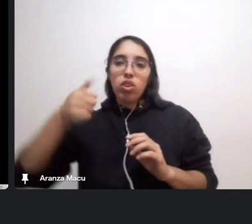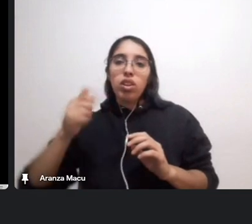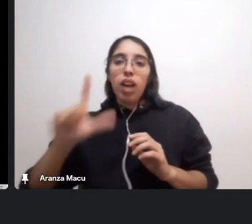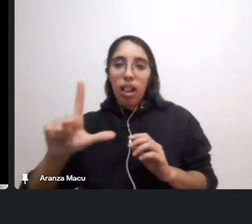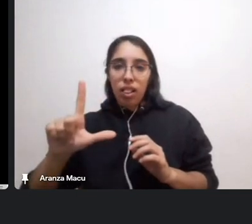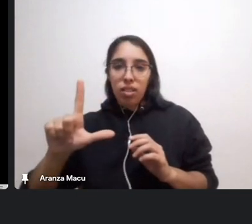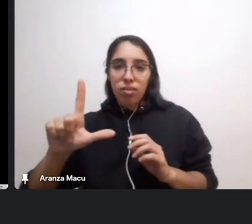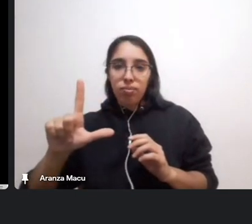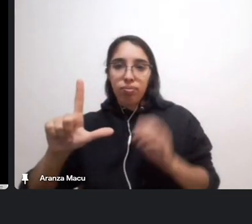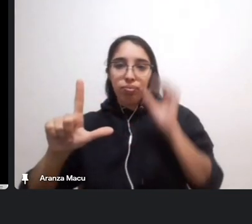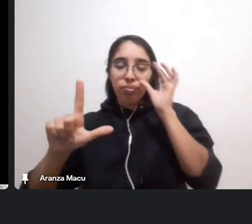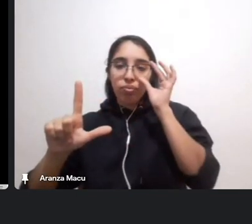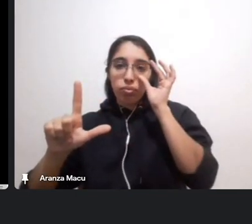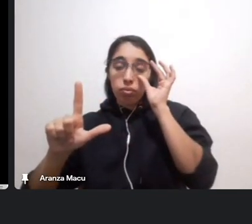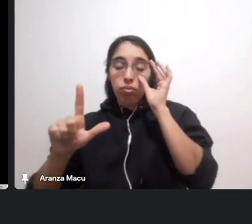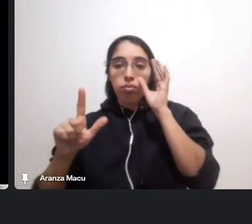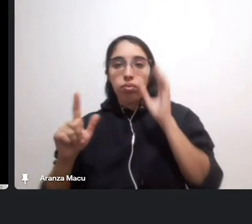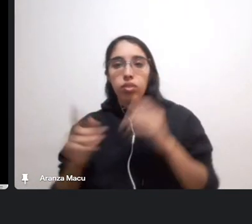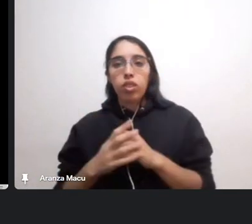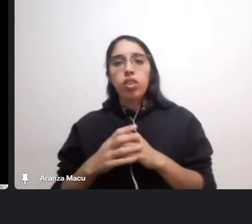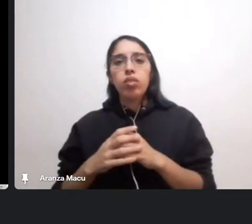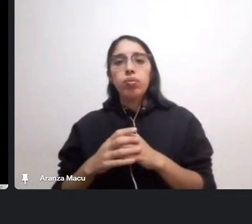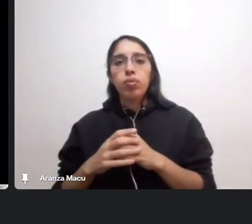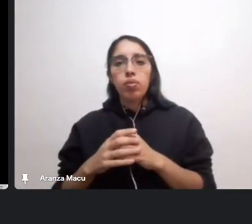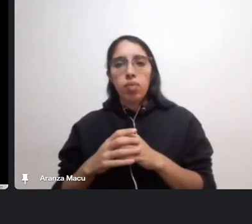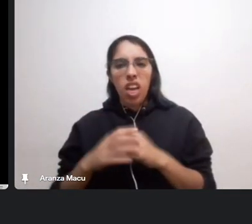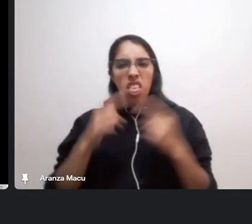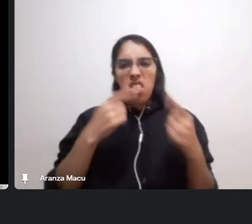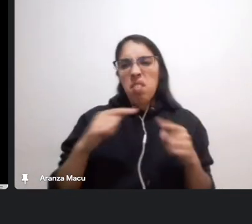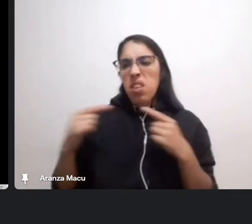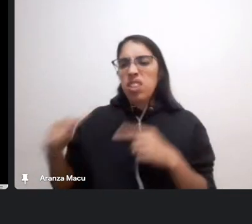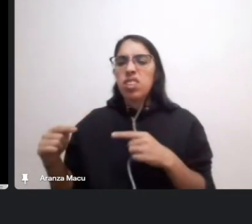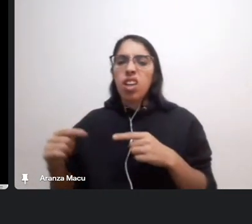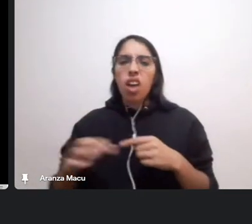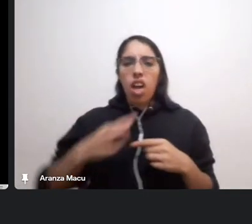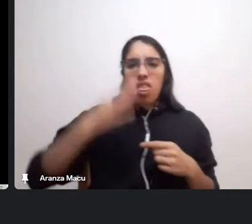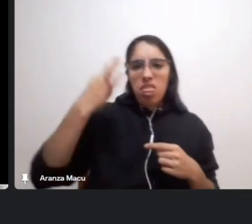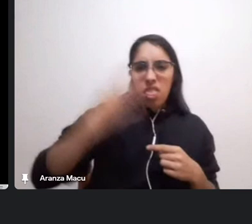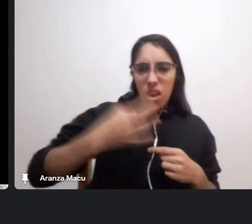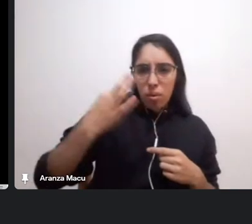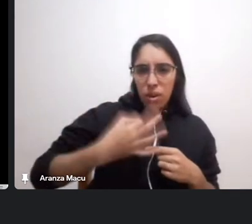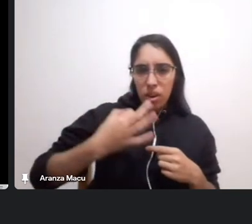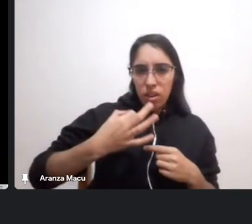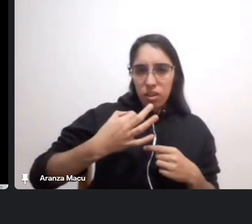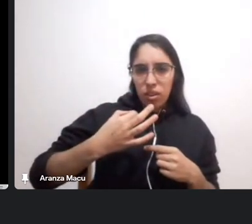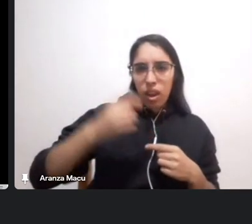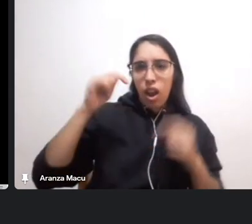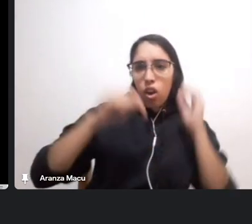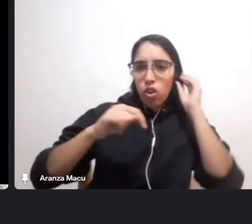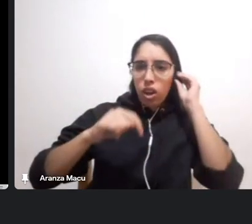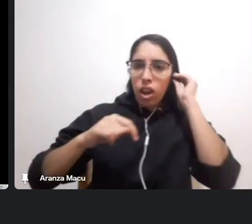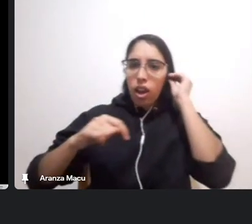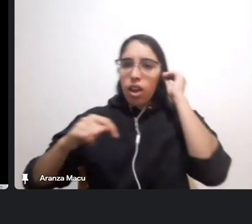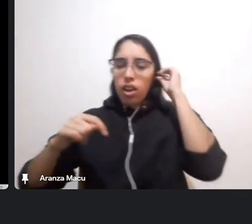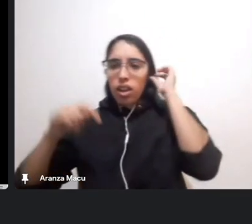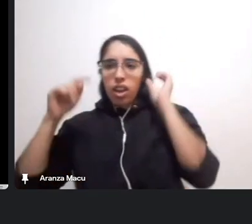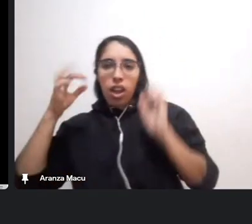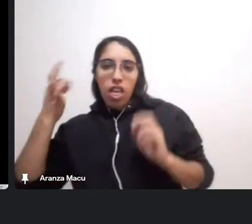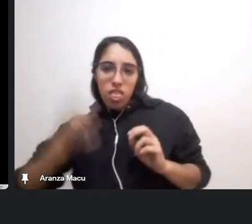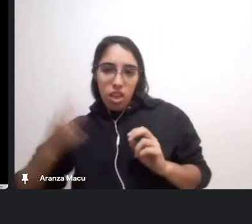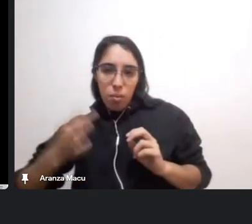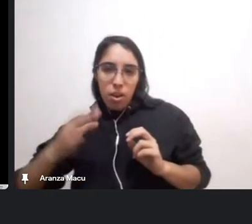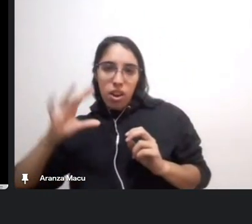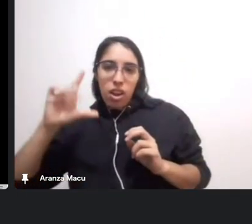y debería, debería, es una, en cuanto al significado, es que el debería